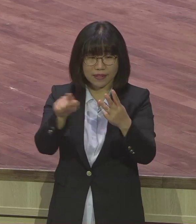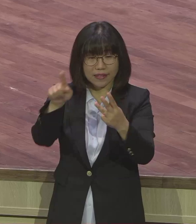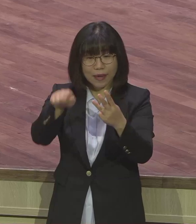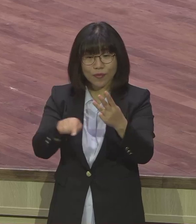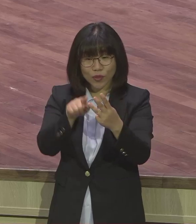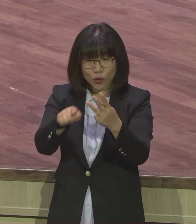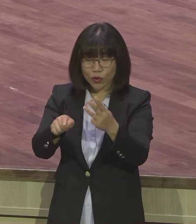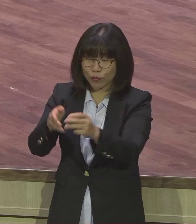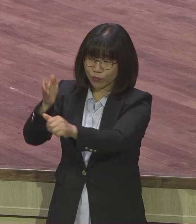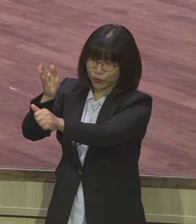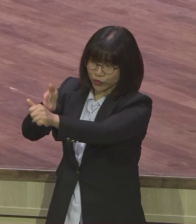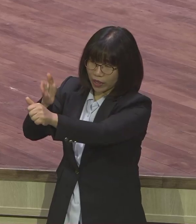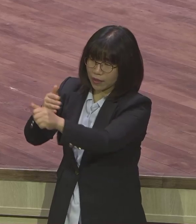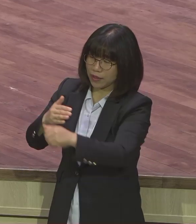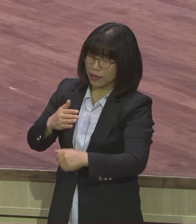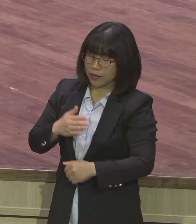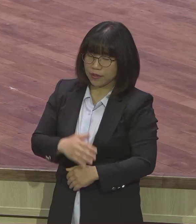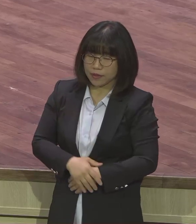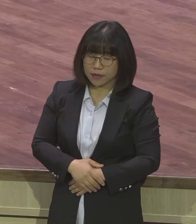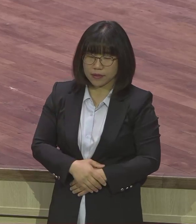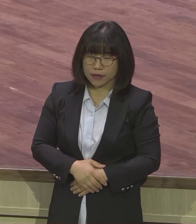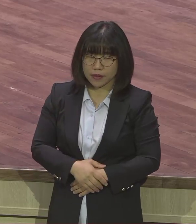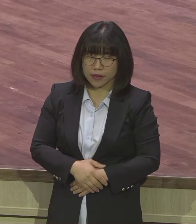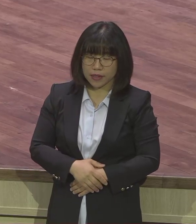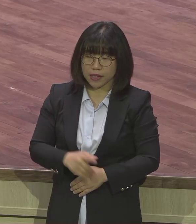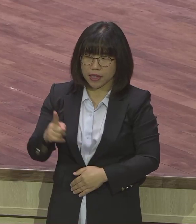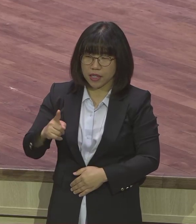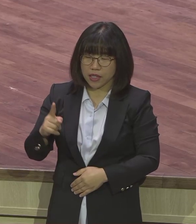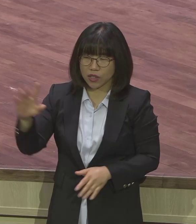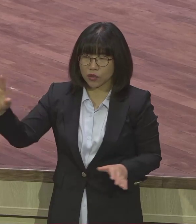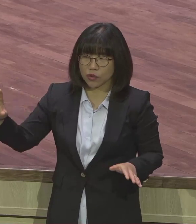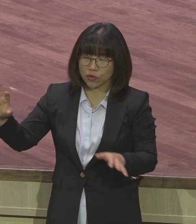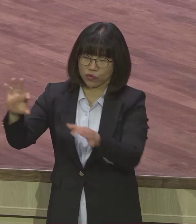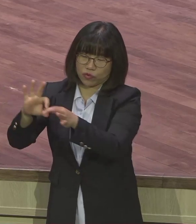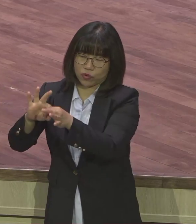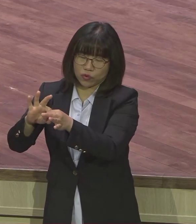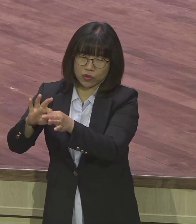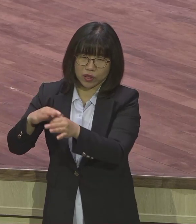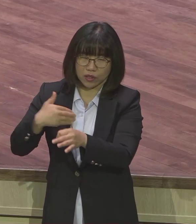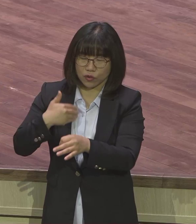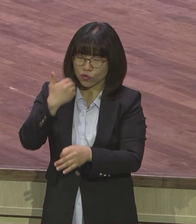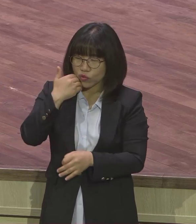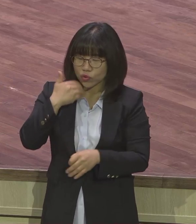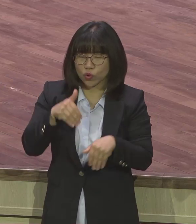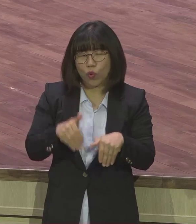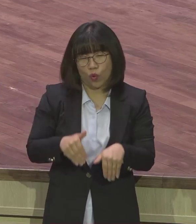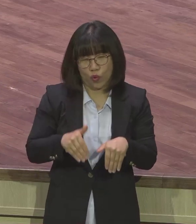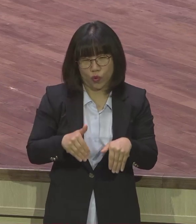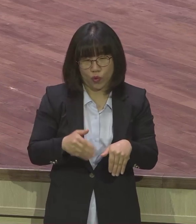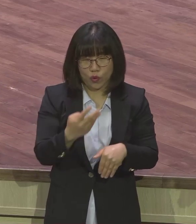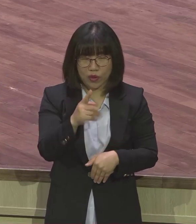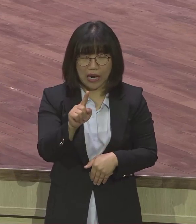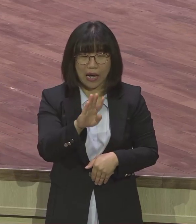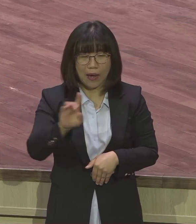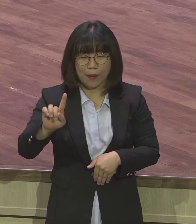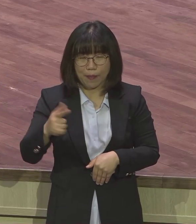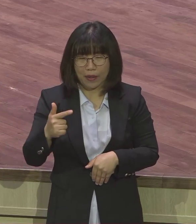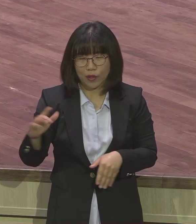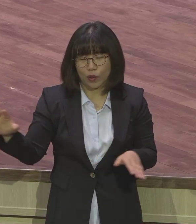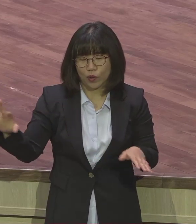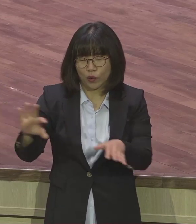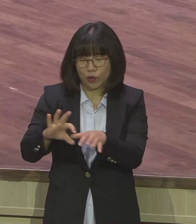어떤 면에서는 이 라반에게 속한 종이었어요. 이 야곱은